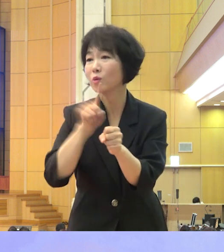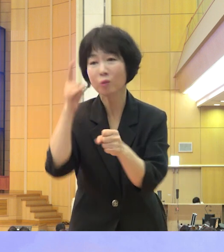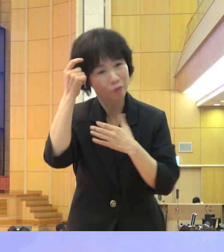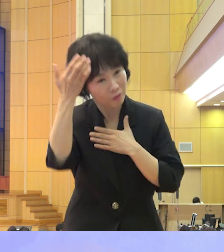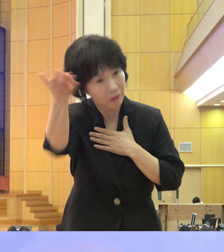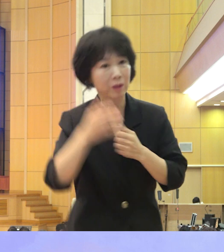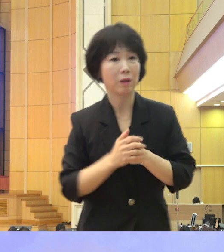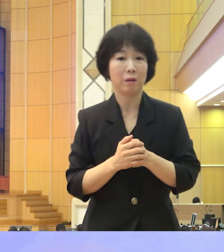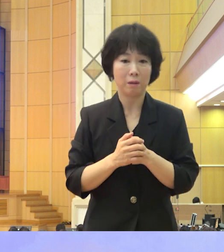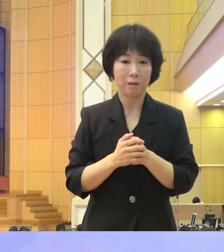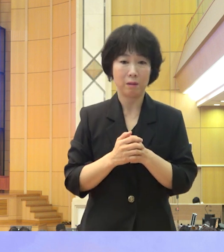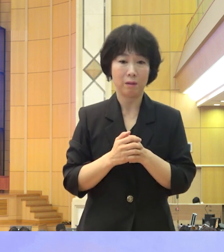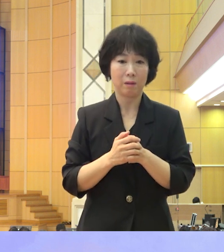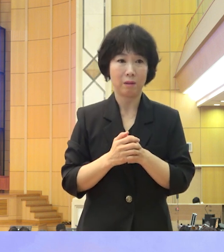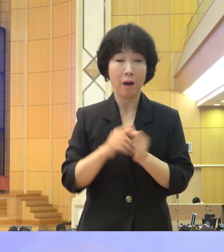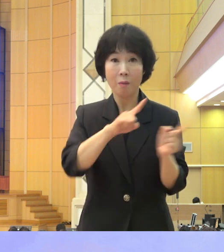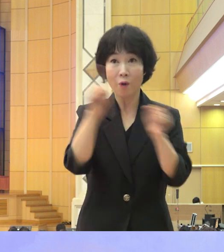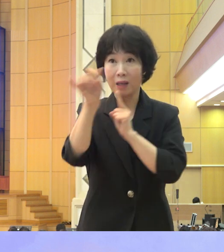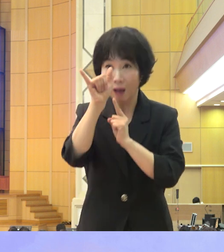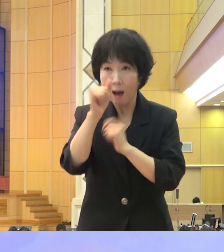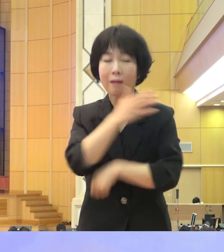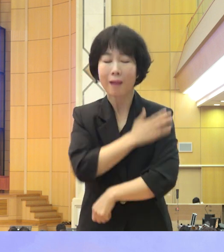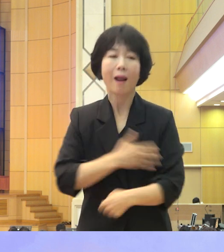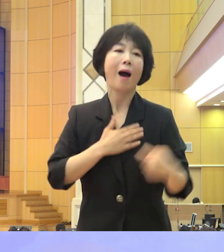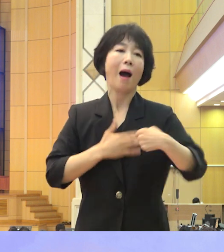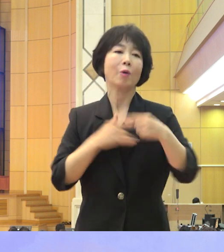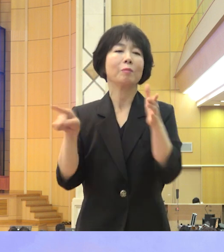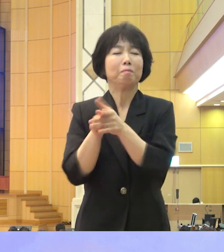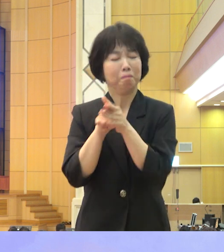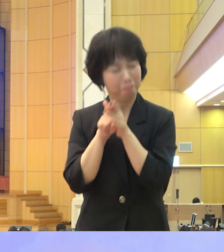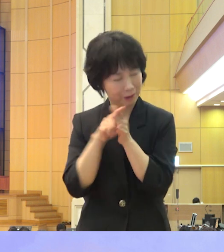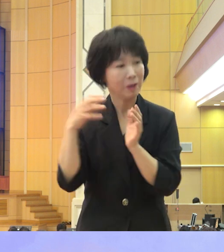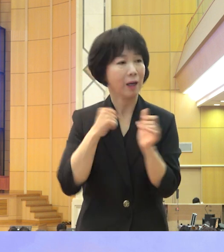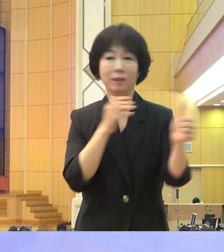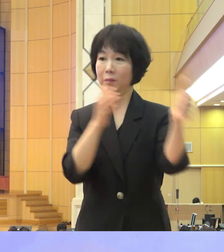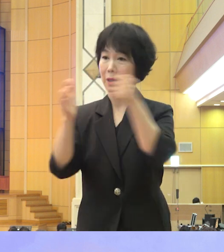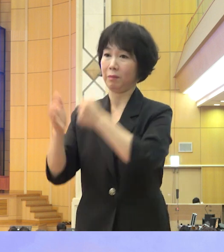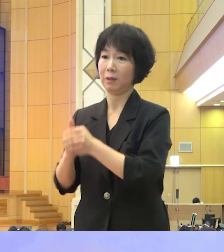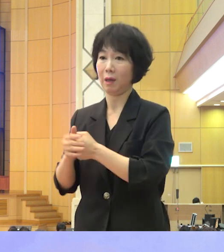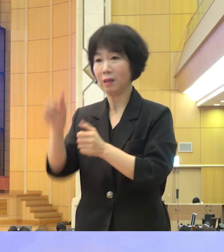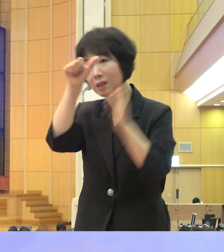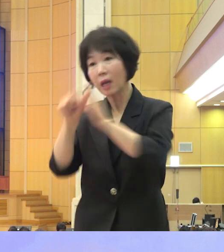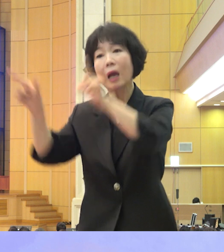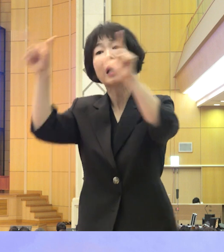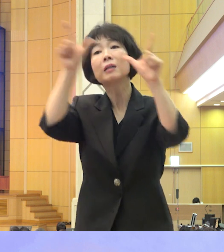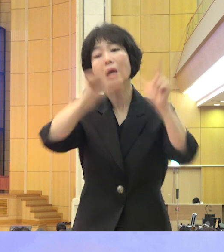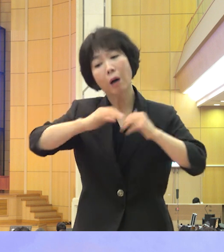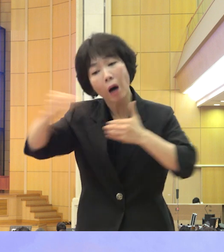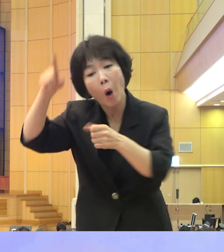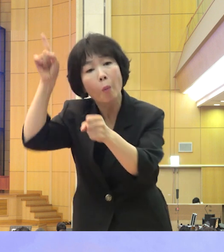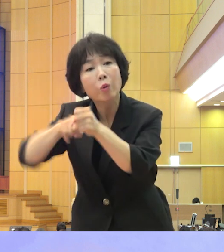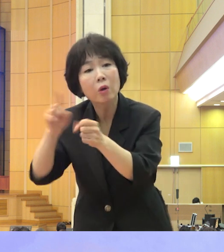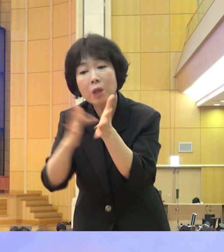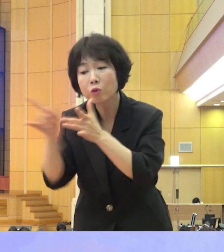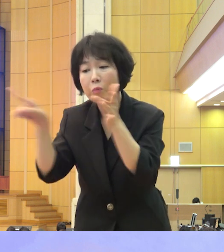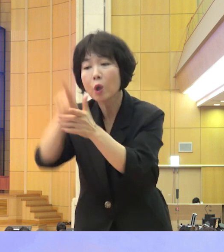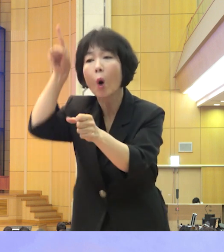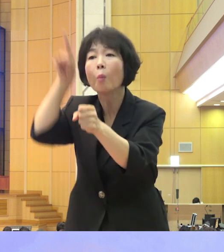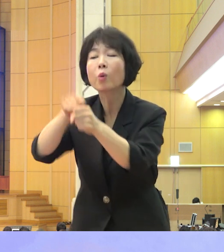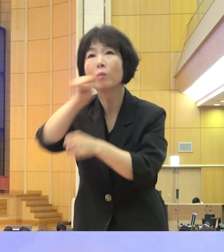믿습니까? 이런 걸 알고 진짜 왜 사는지, 왜 예수를 믿어야